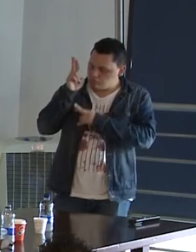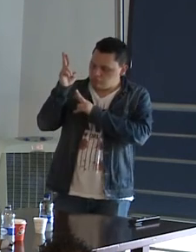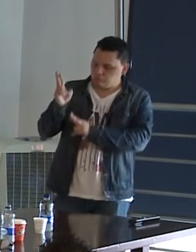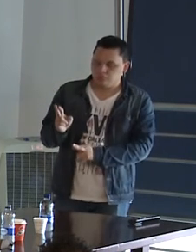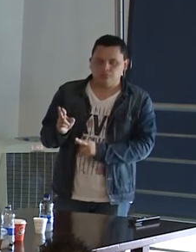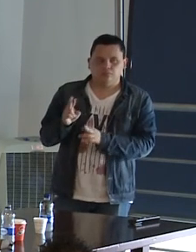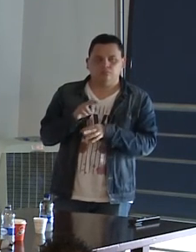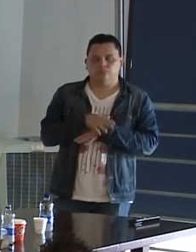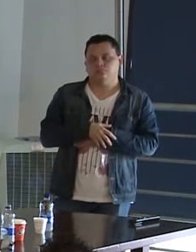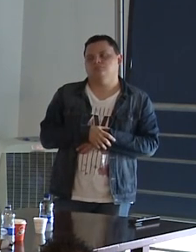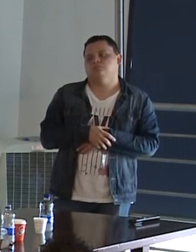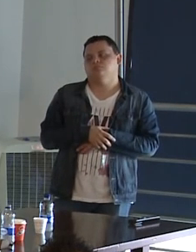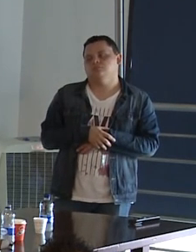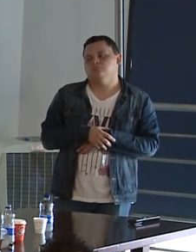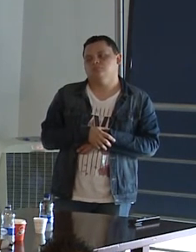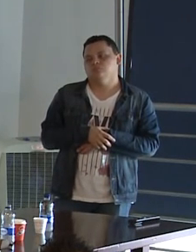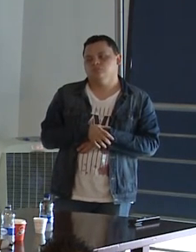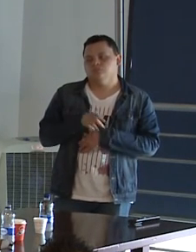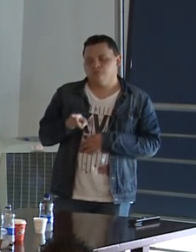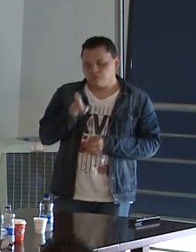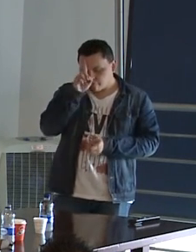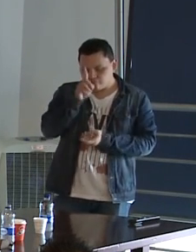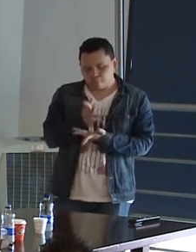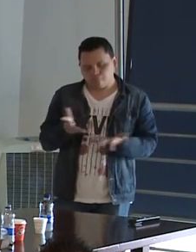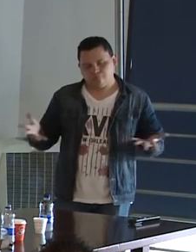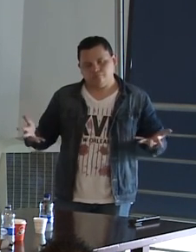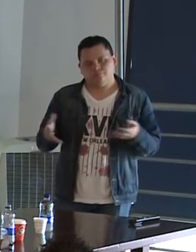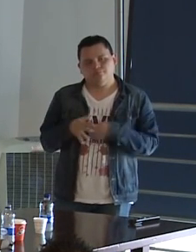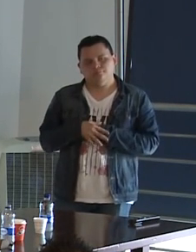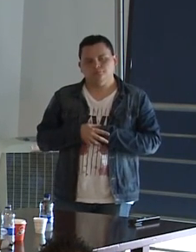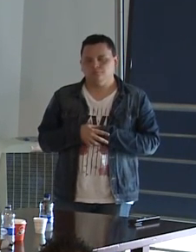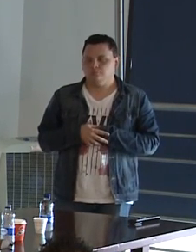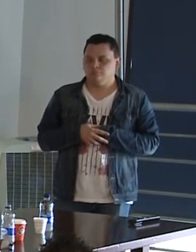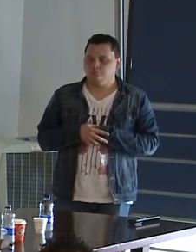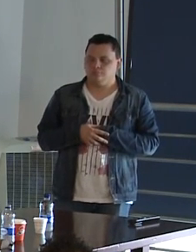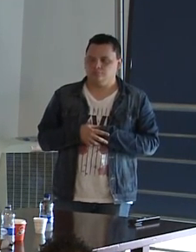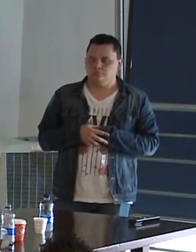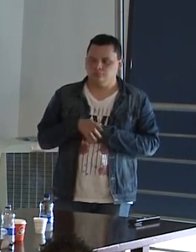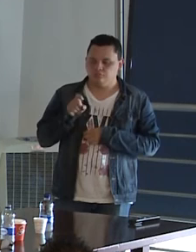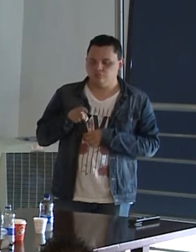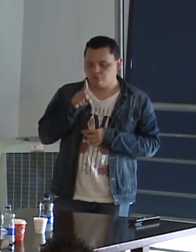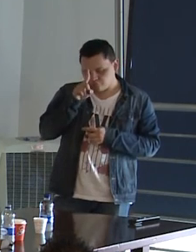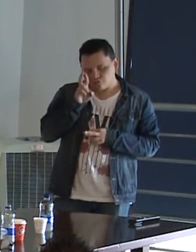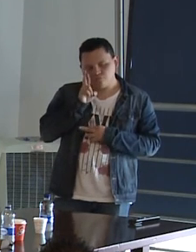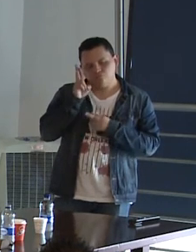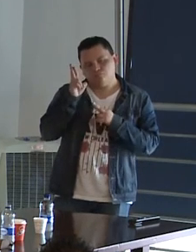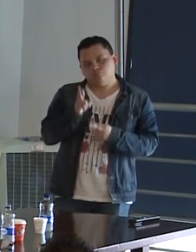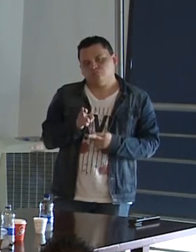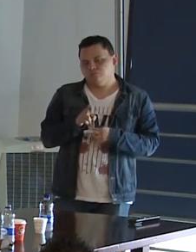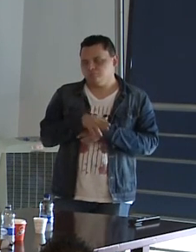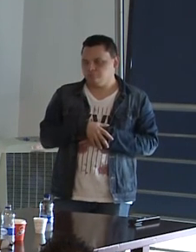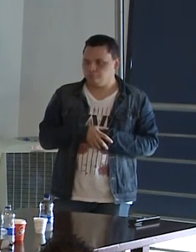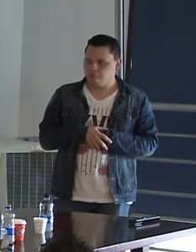reconocer la diversidad y a reconocer